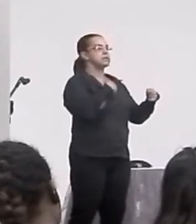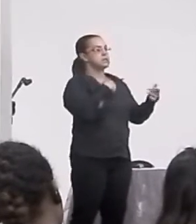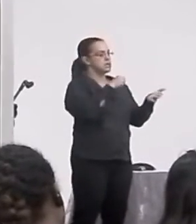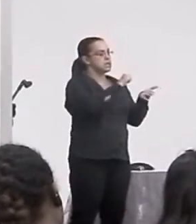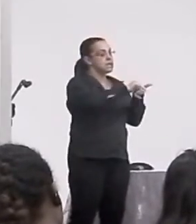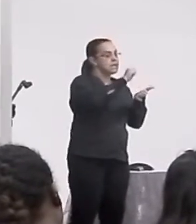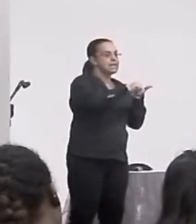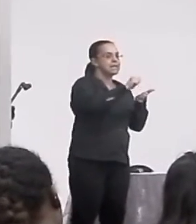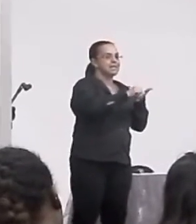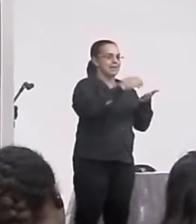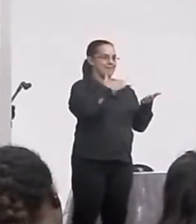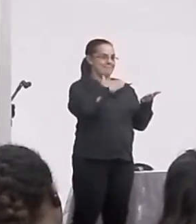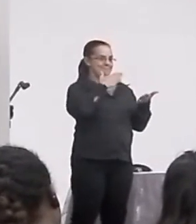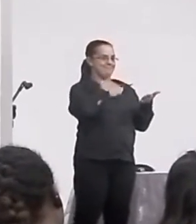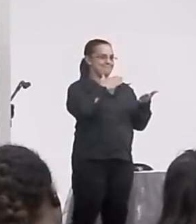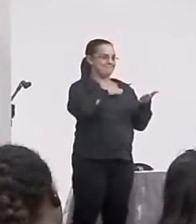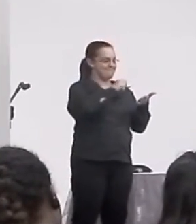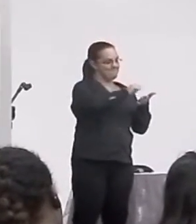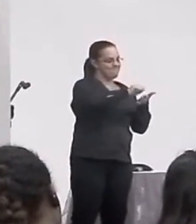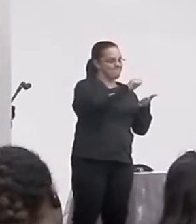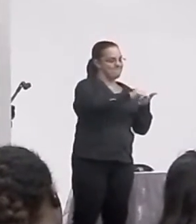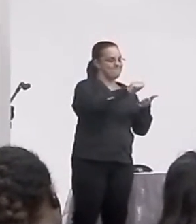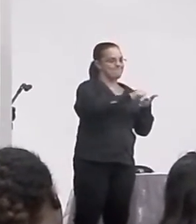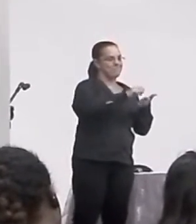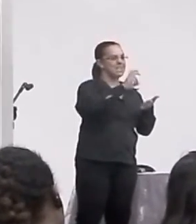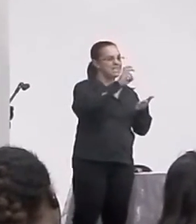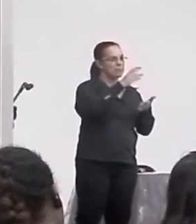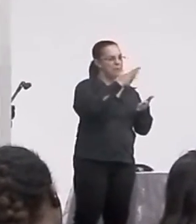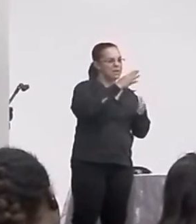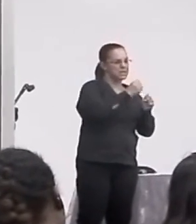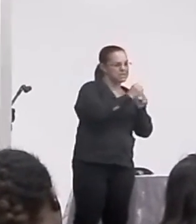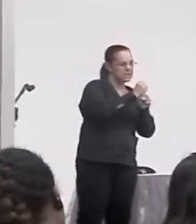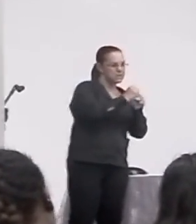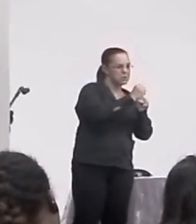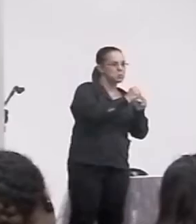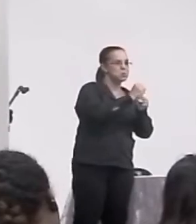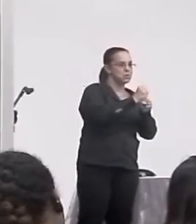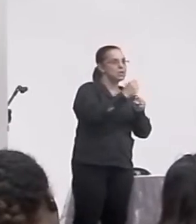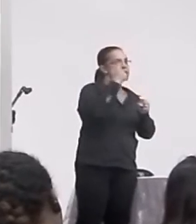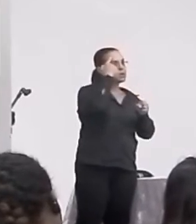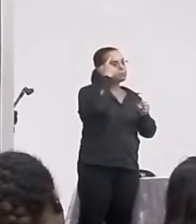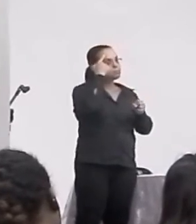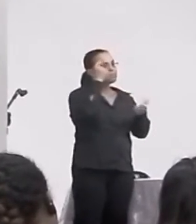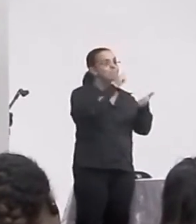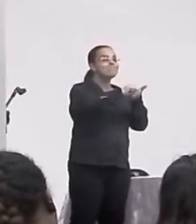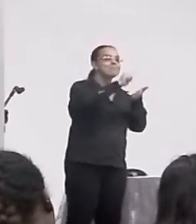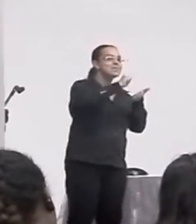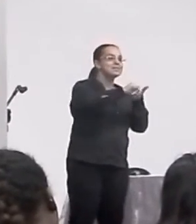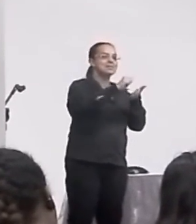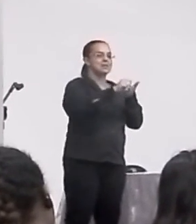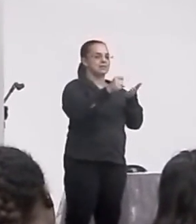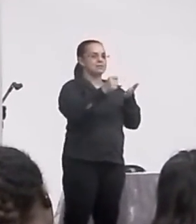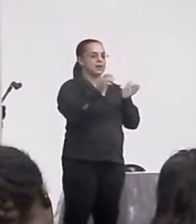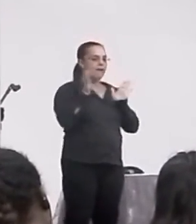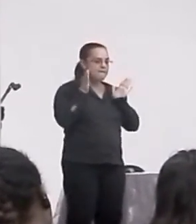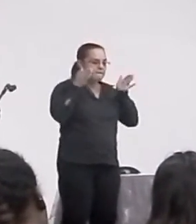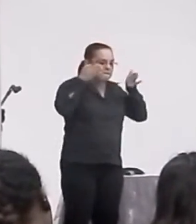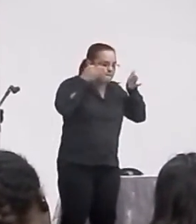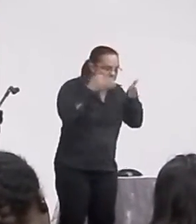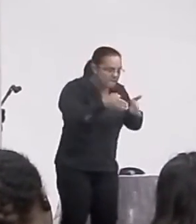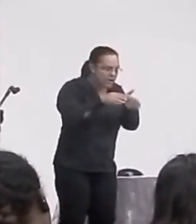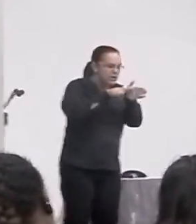livro. O teu primeiro livro é se concentrar numa pesquisa. Uma